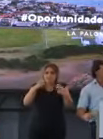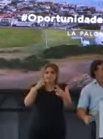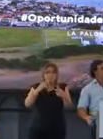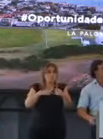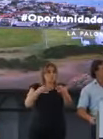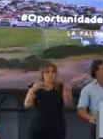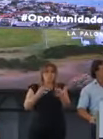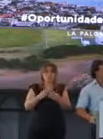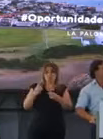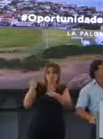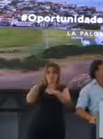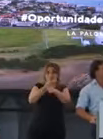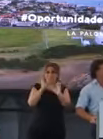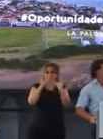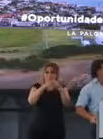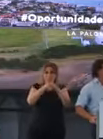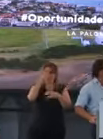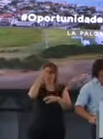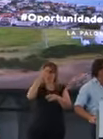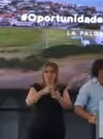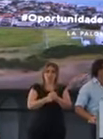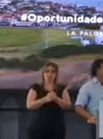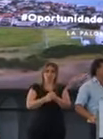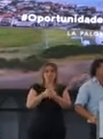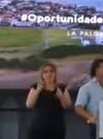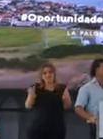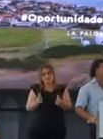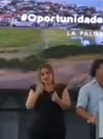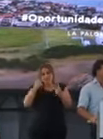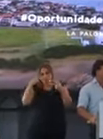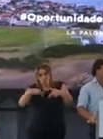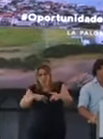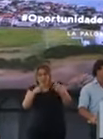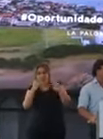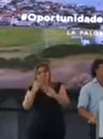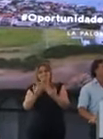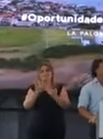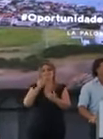El otro día yo le pedí a los equipos que hagan un análisis FODA, aunque alguno dice que está pasado de moda.